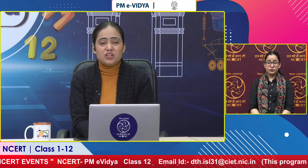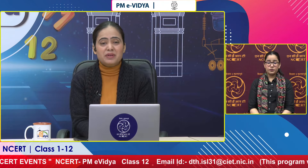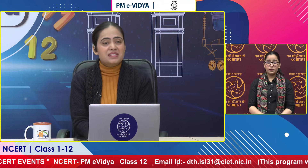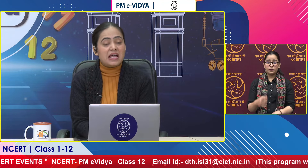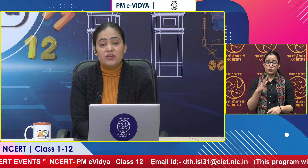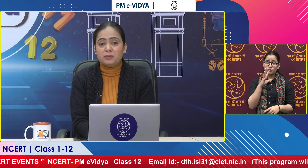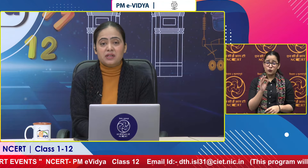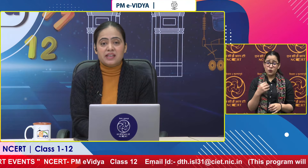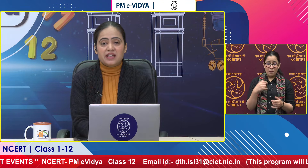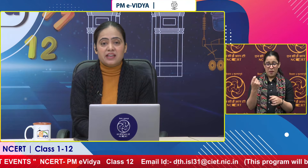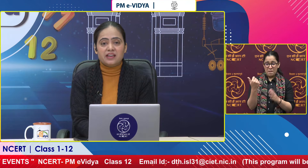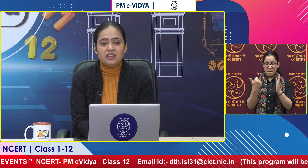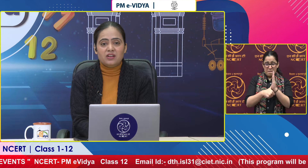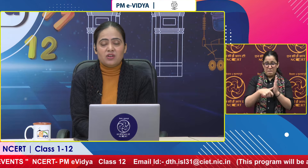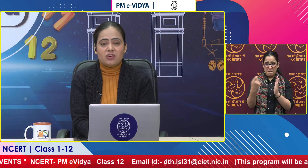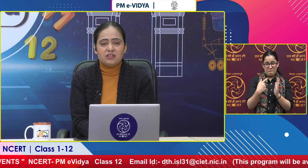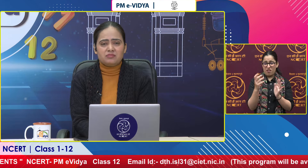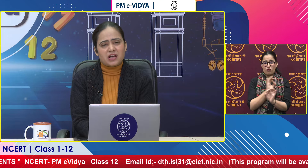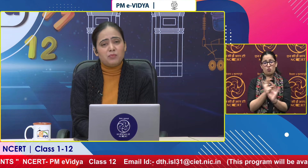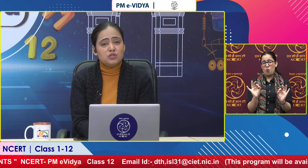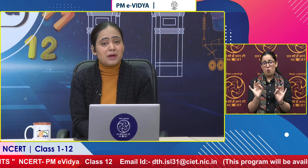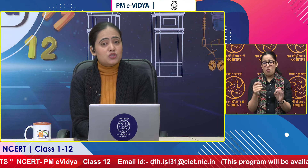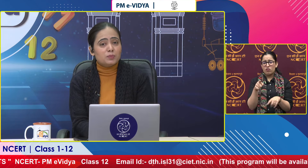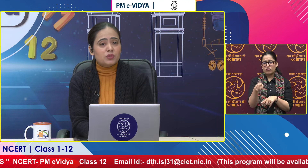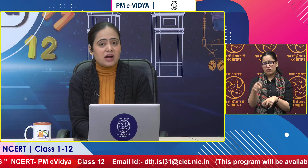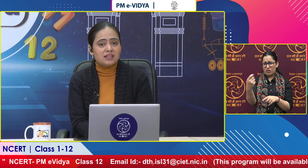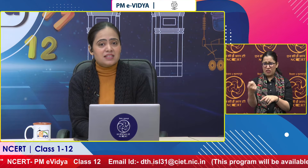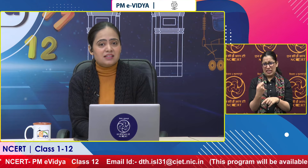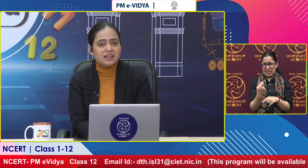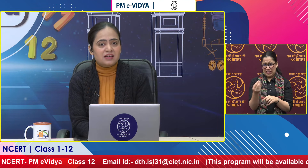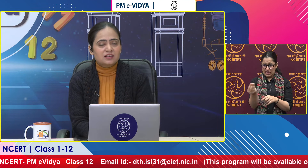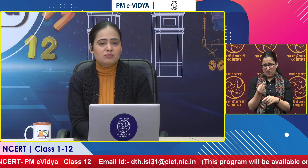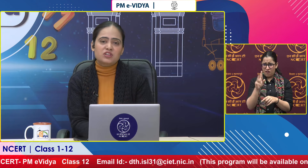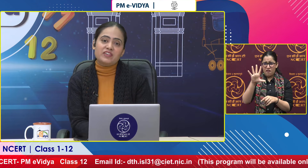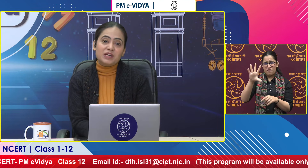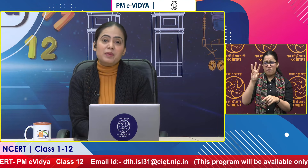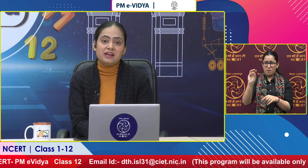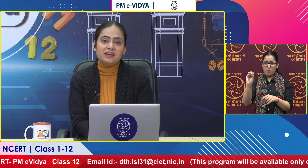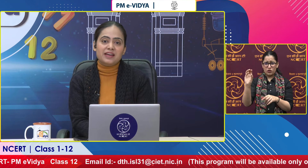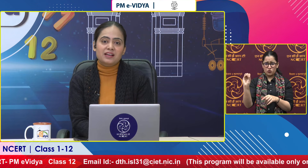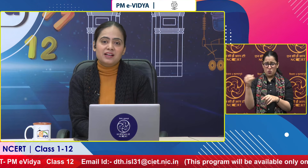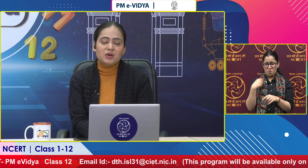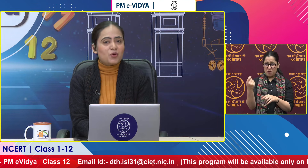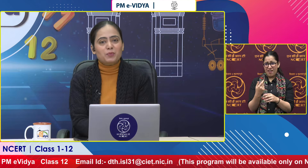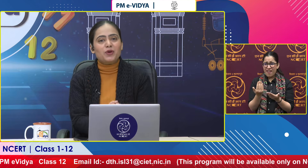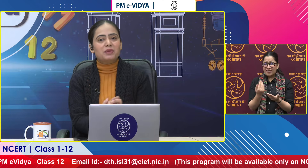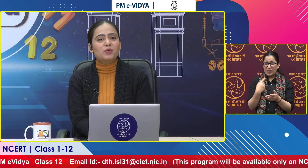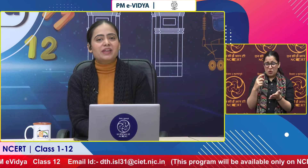एक्चुअली मेरी सैलरी अब तक नहीं आई है और क्या आप मुझे 500 रुपये उधार दे सकते हैं? मुझे रेंट पे करना है। बहुत प्रॉब्लम हो रही